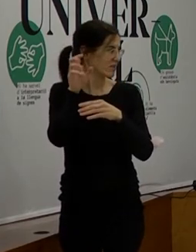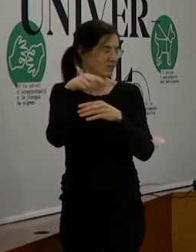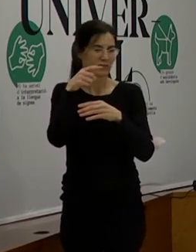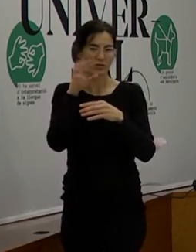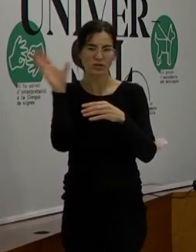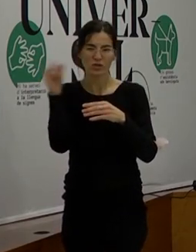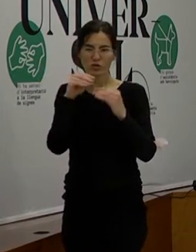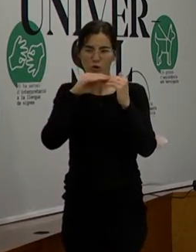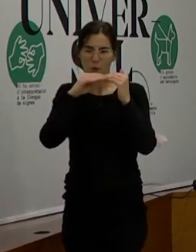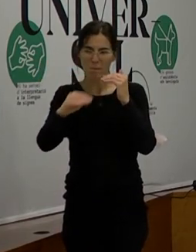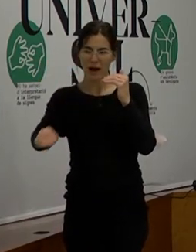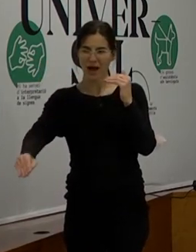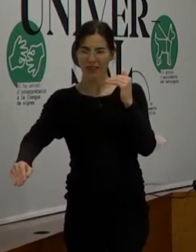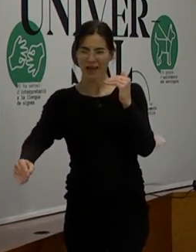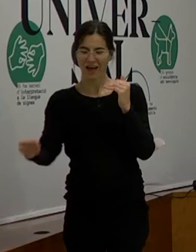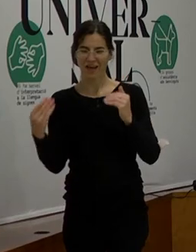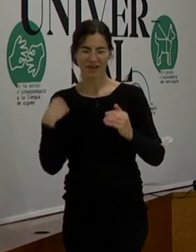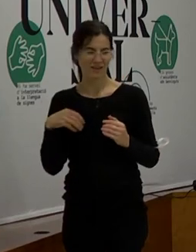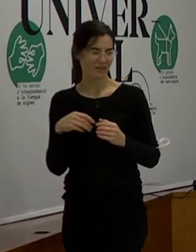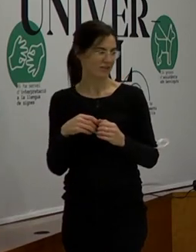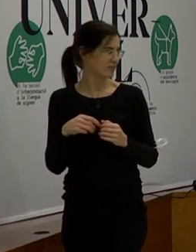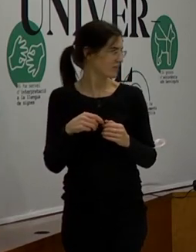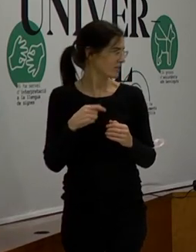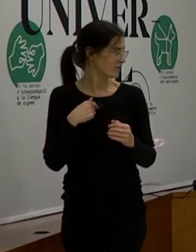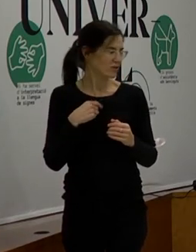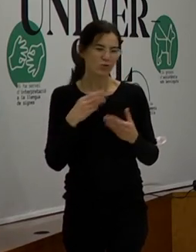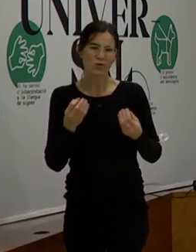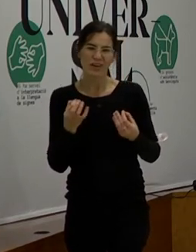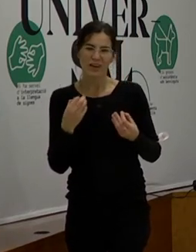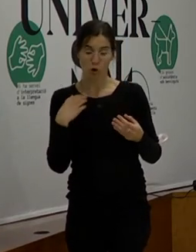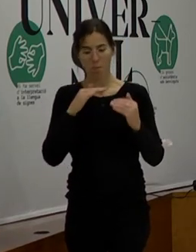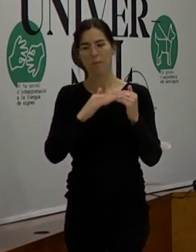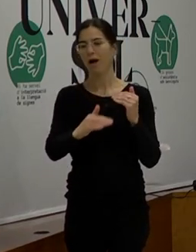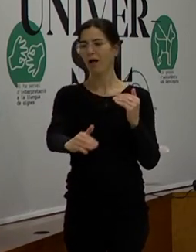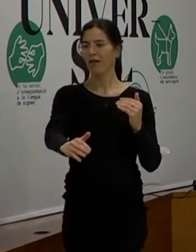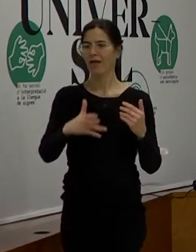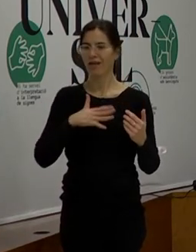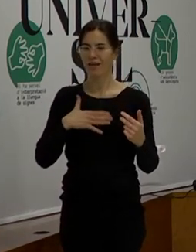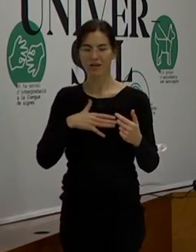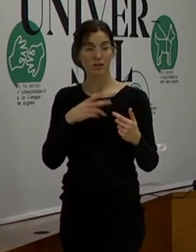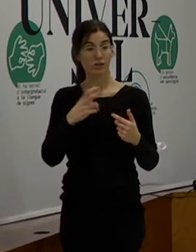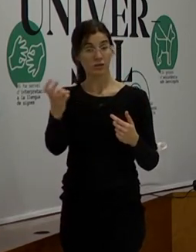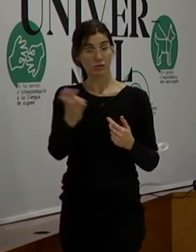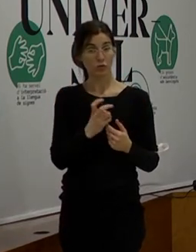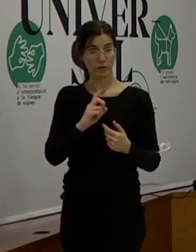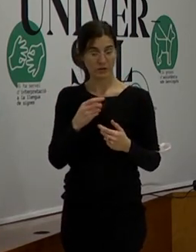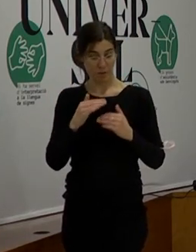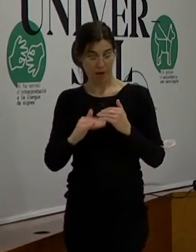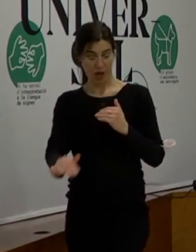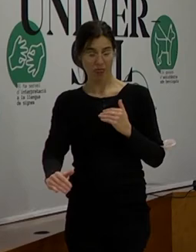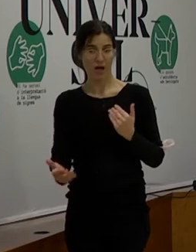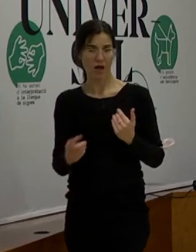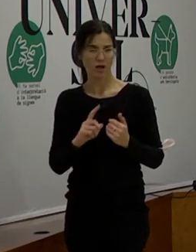bajada, m'encanta. O sea, tu què vas? Jo de bajada. I tu, que no vienes? De bajada.